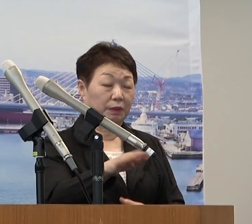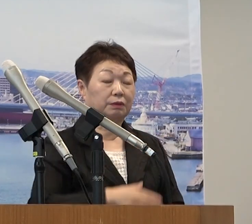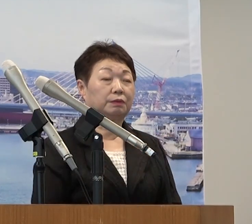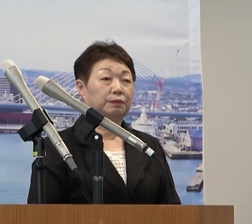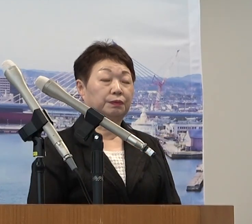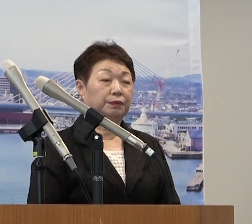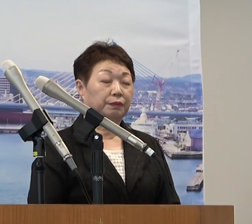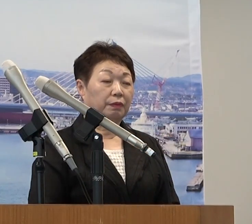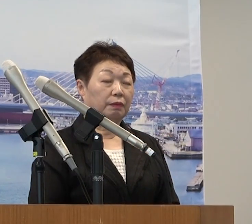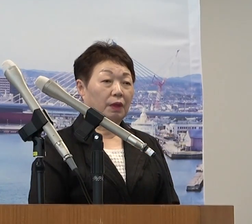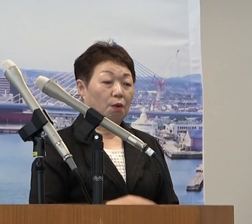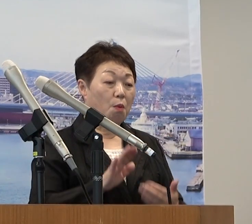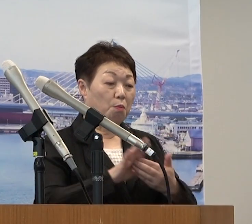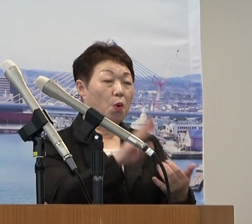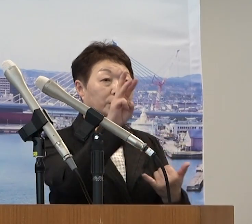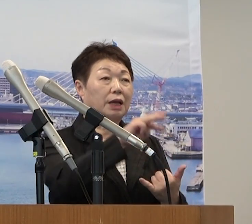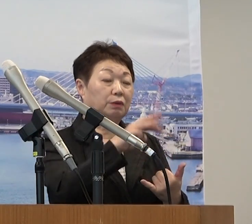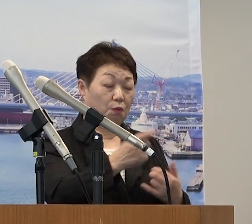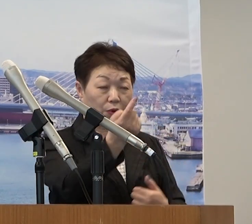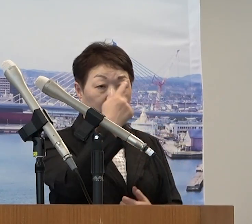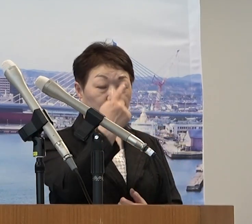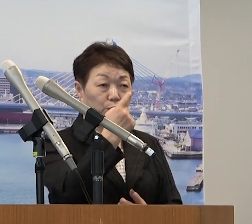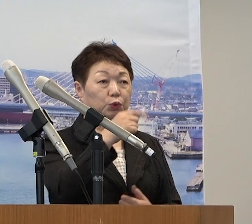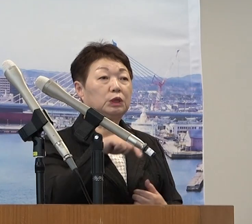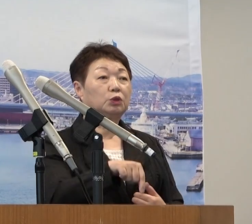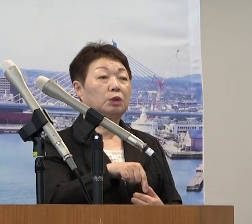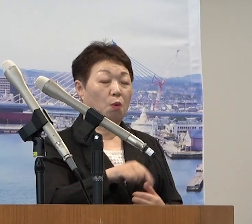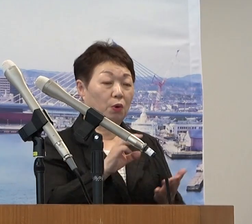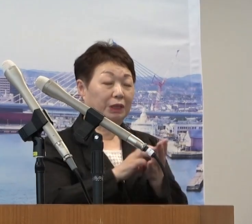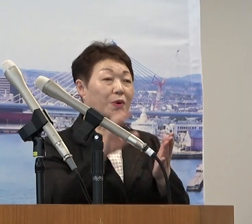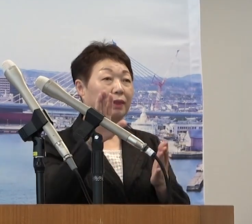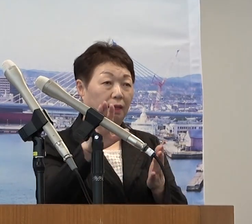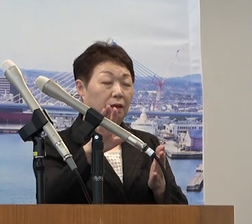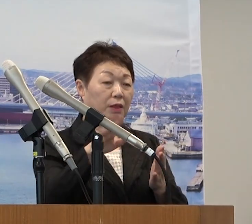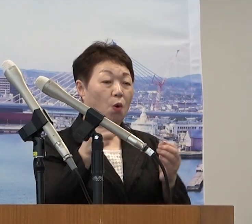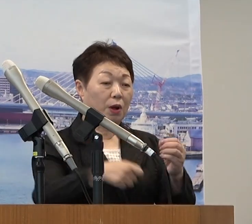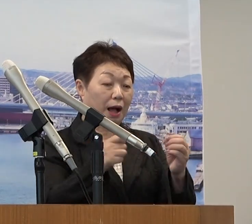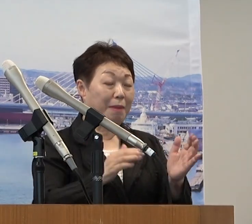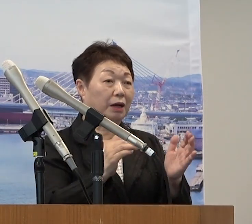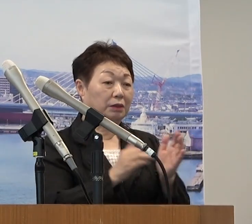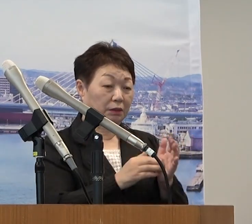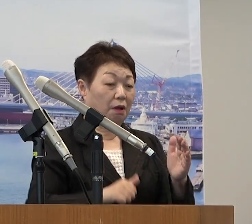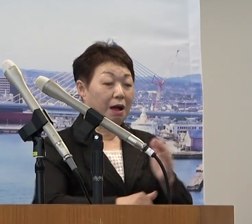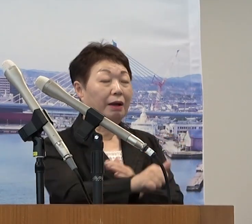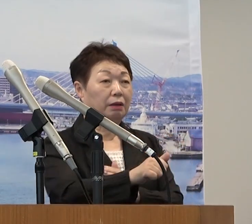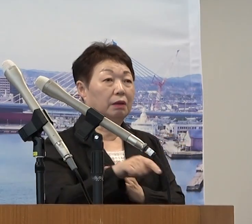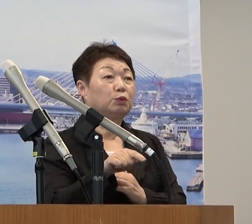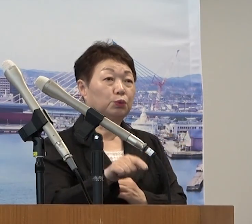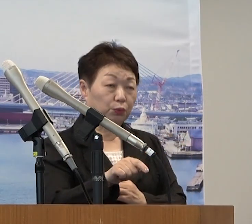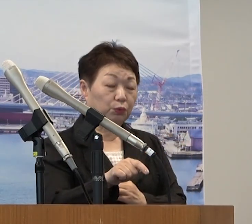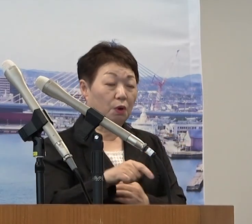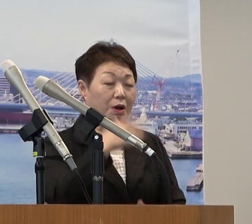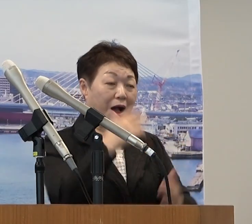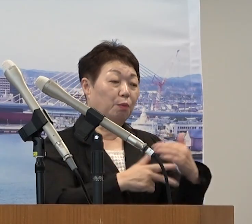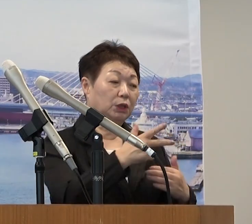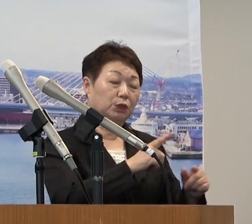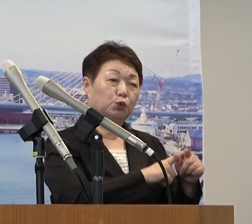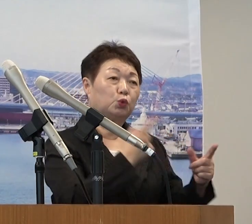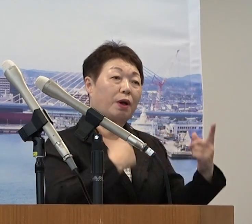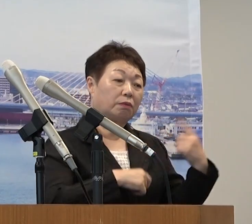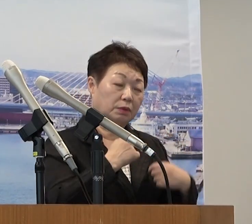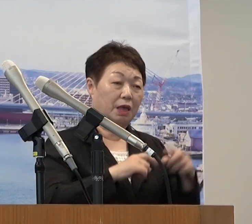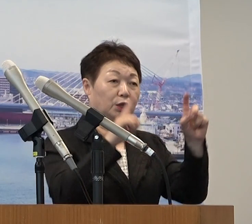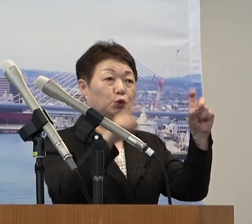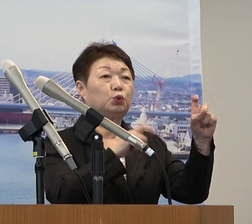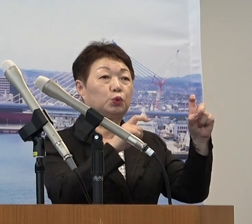森市平和防災学習事業において、岩手県釜石市へ派遣される本市中学生10名